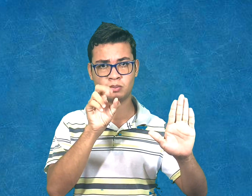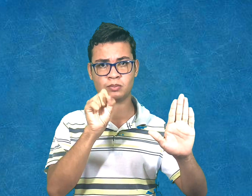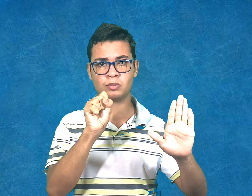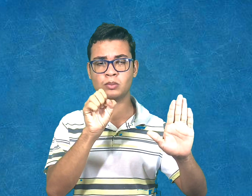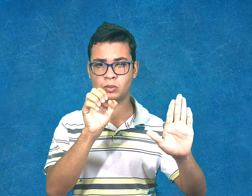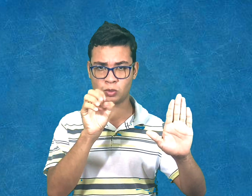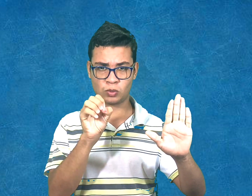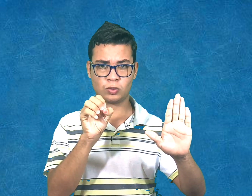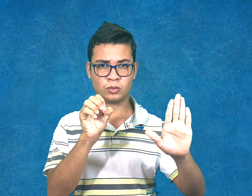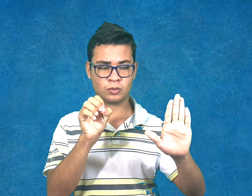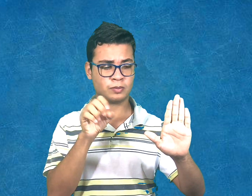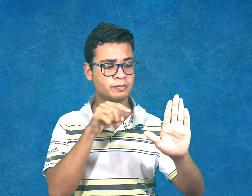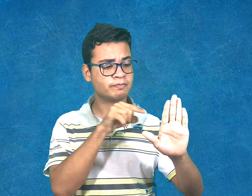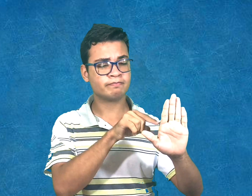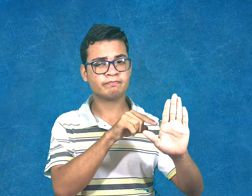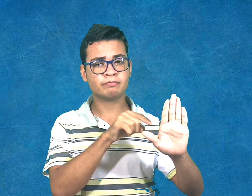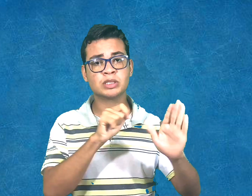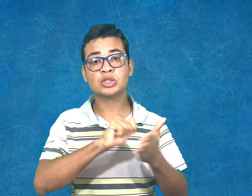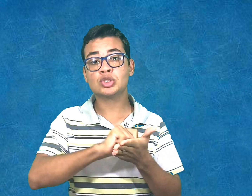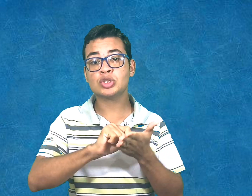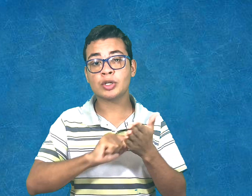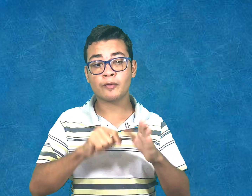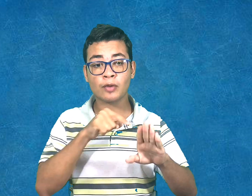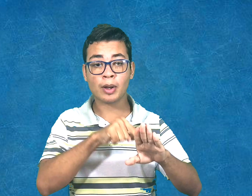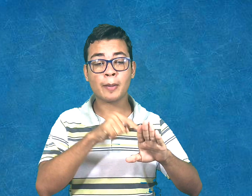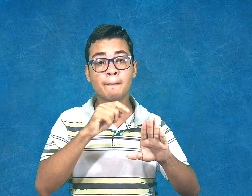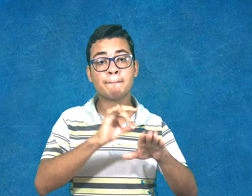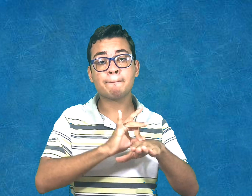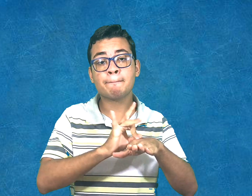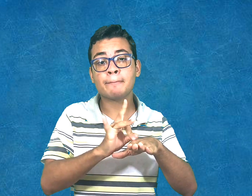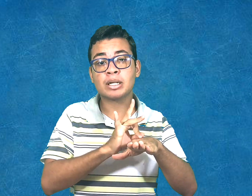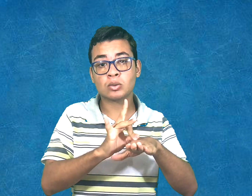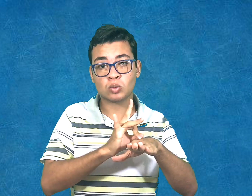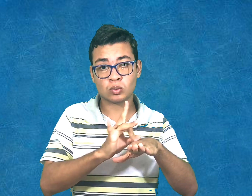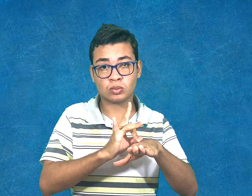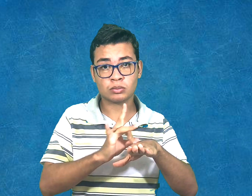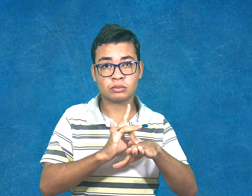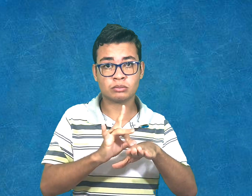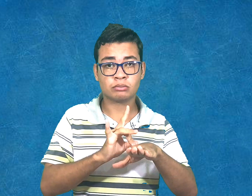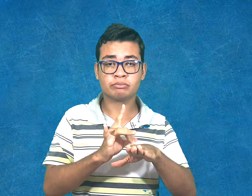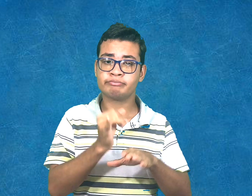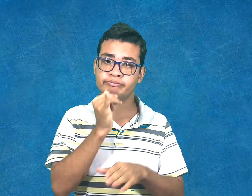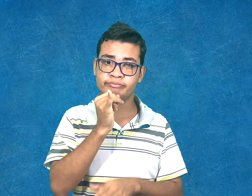Como que eu escrevo ele? Então, eu escrevo o dorso preto. Olha só a imagem.